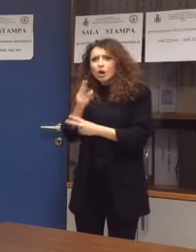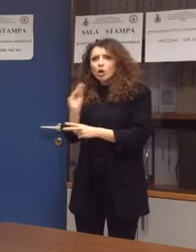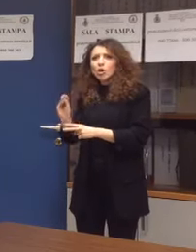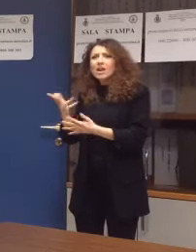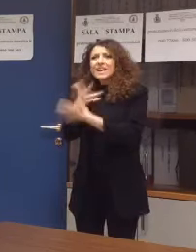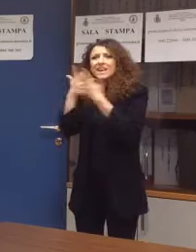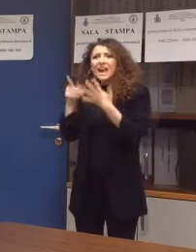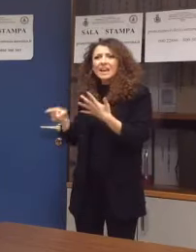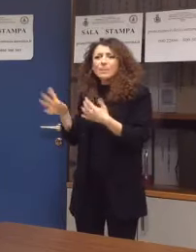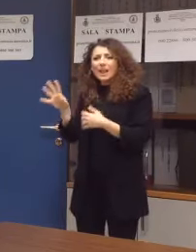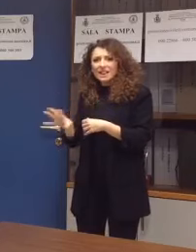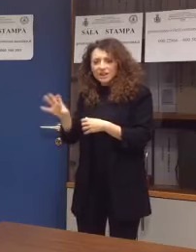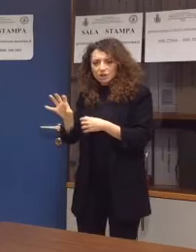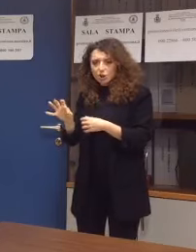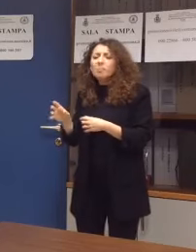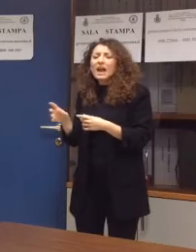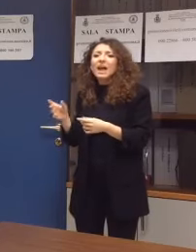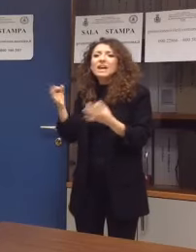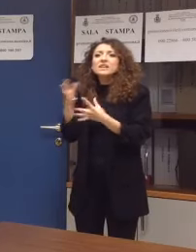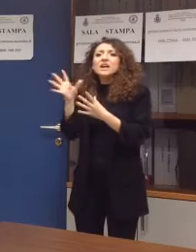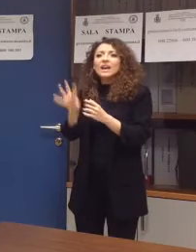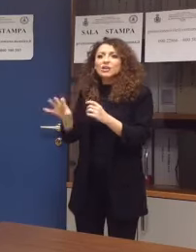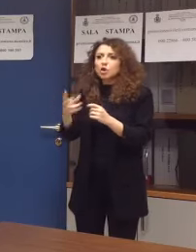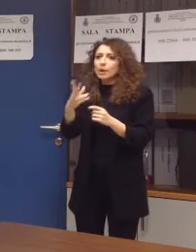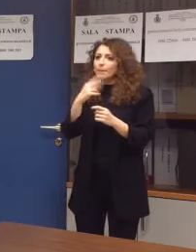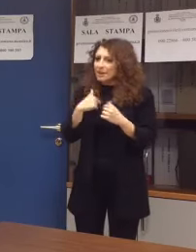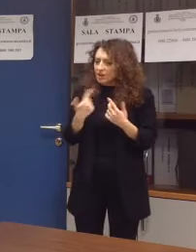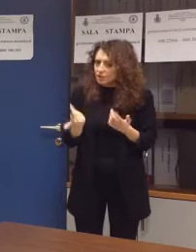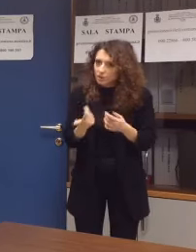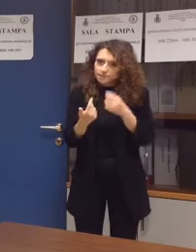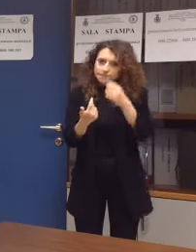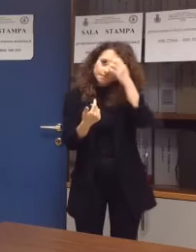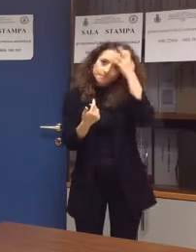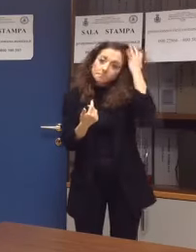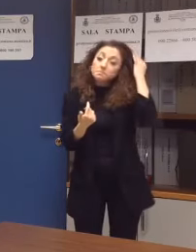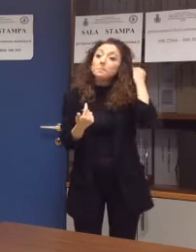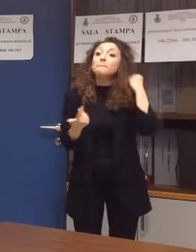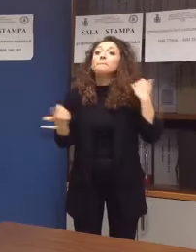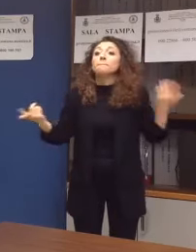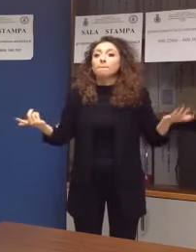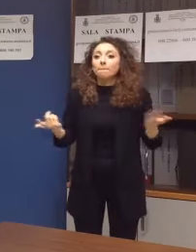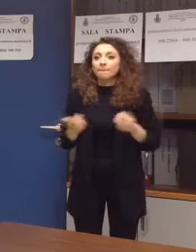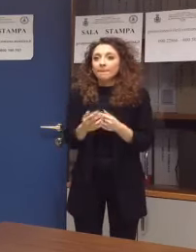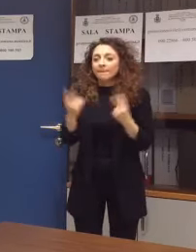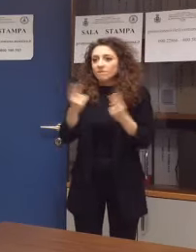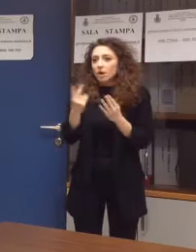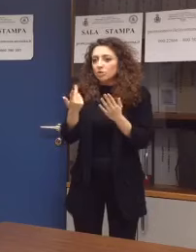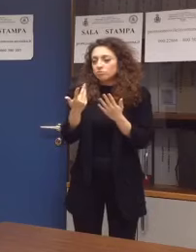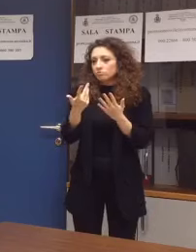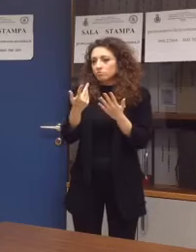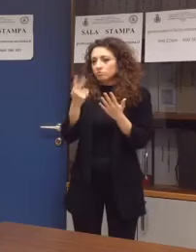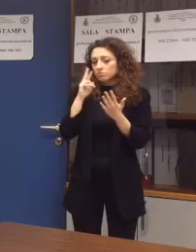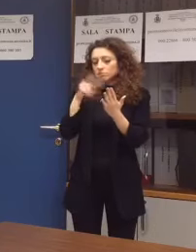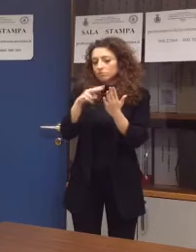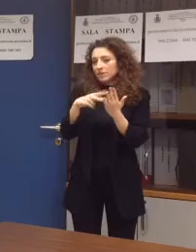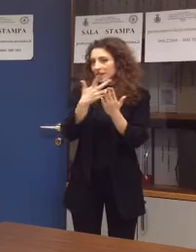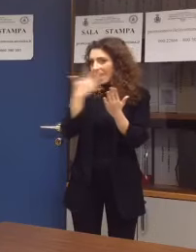questa interpretazione, che sembra da un punto di vista letterale abbastanza chiara, perché non lascia spazio sindaco,